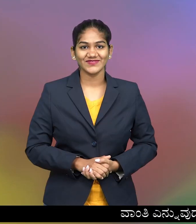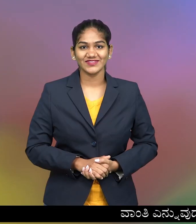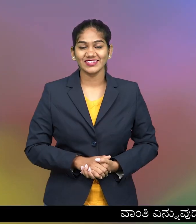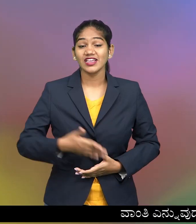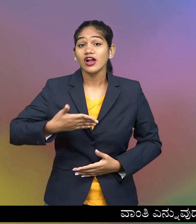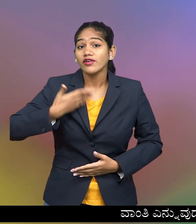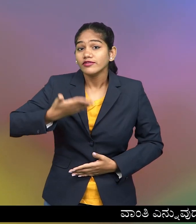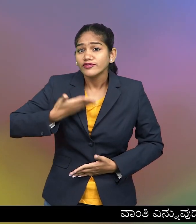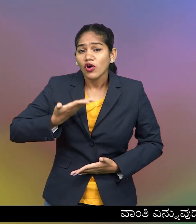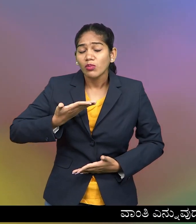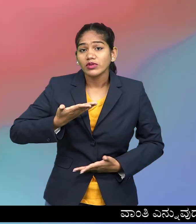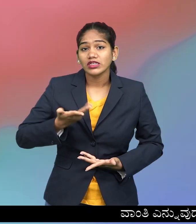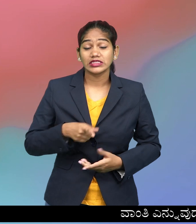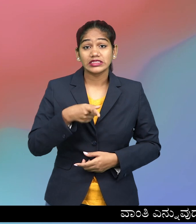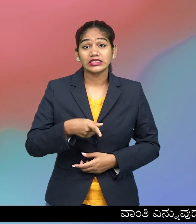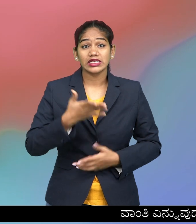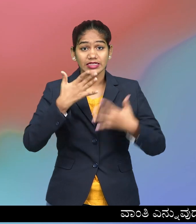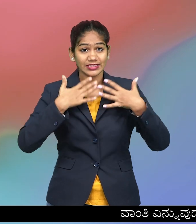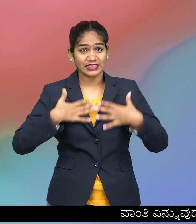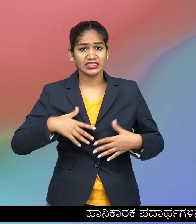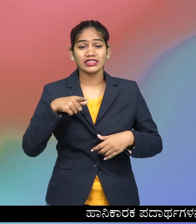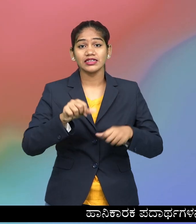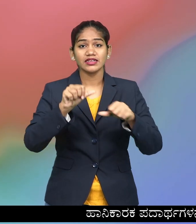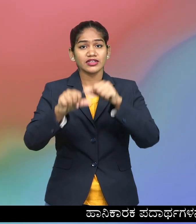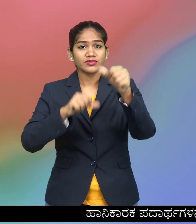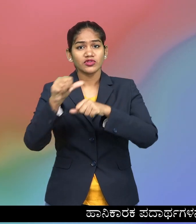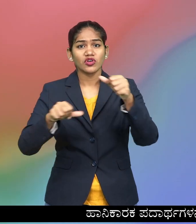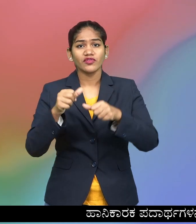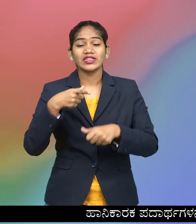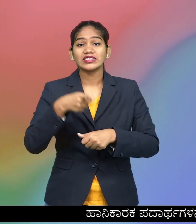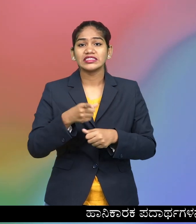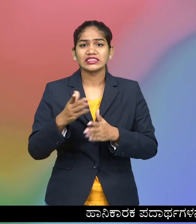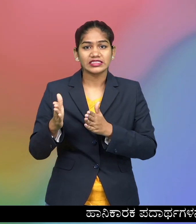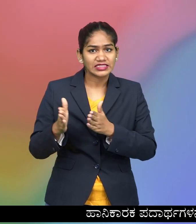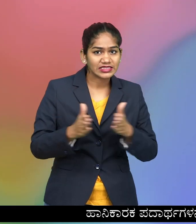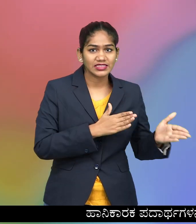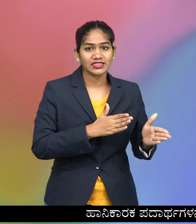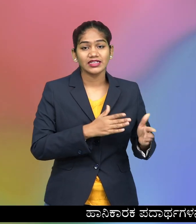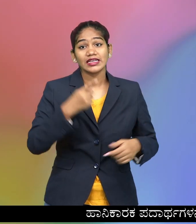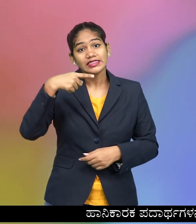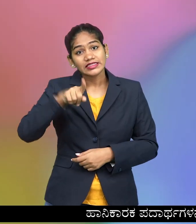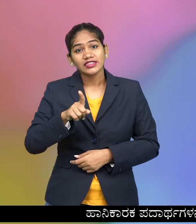ವಾಂತಿ ಎನ್ನುವುದು ಹೊಟ್ಟೆಯಿಂದ ಅನಗತ್ಯ ಅಥವಾ ಹಾನಿಕಾರಕ ಪದಾರ್ಥಗಳನ್ನು ಹೊರಹಾಕುವ ದೇಹದ